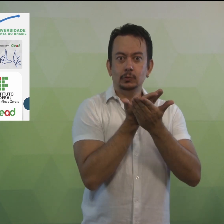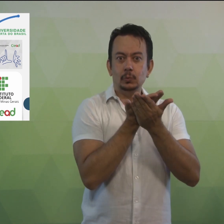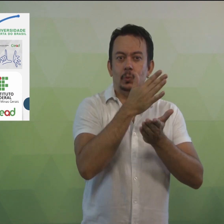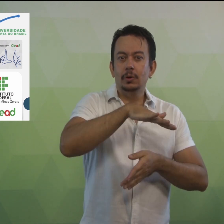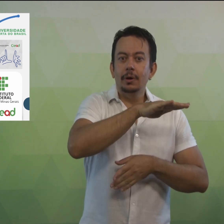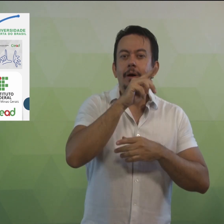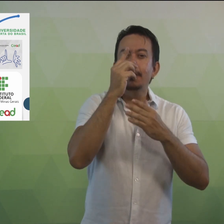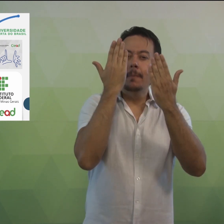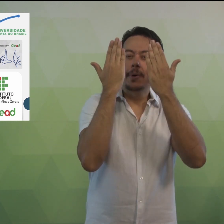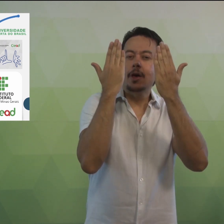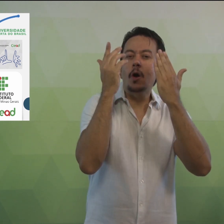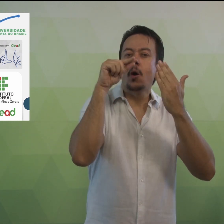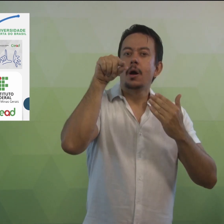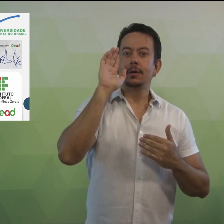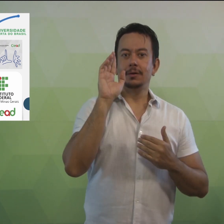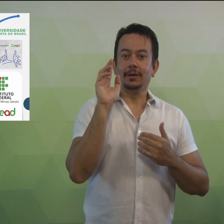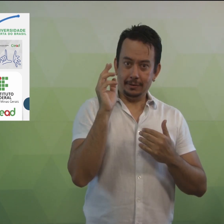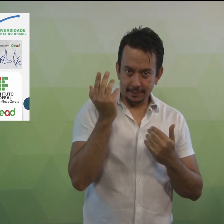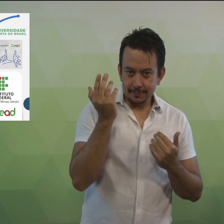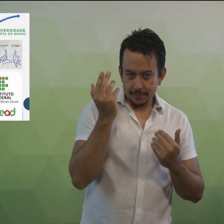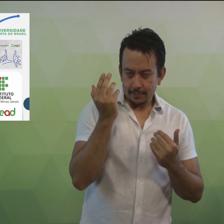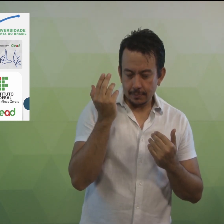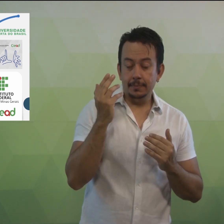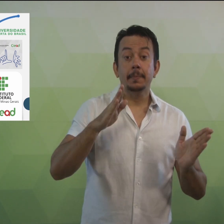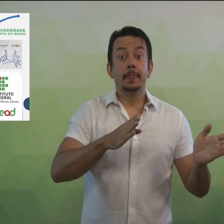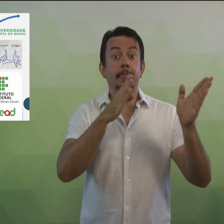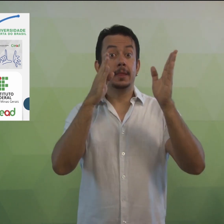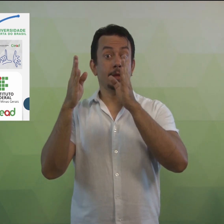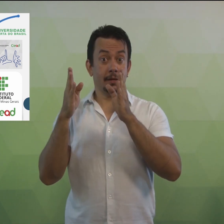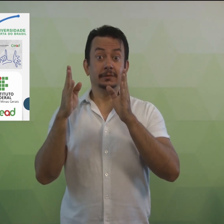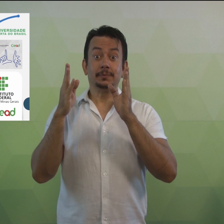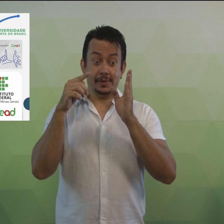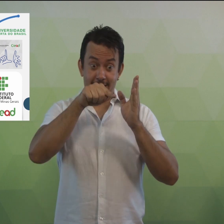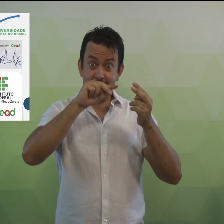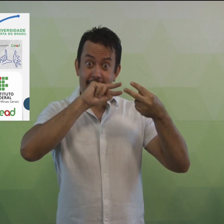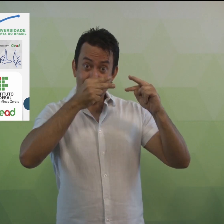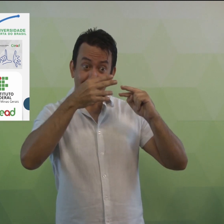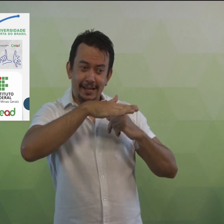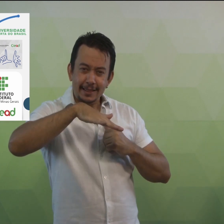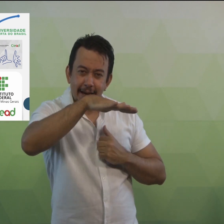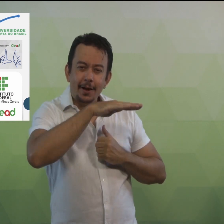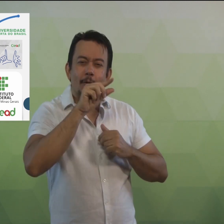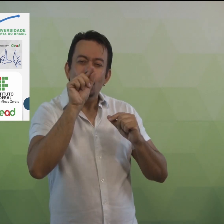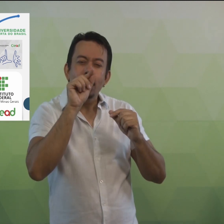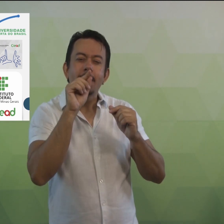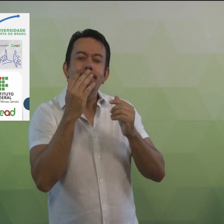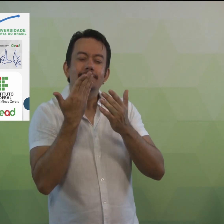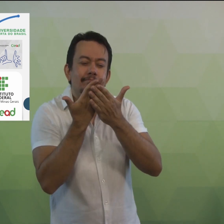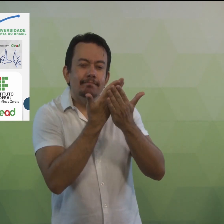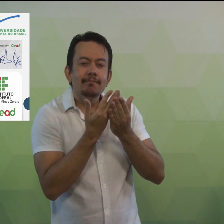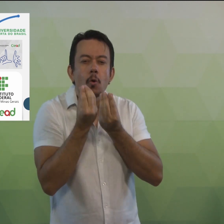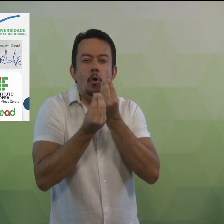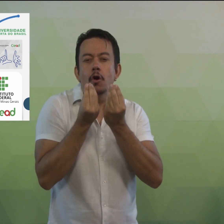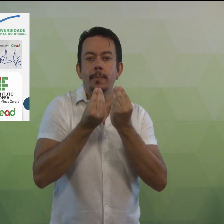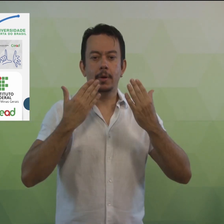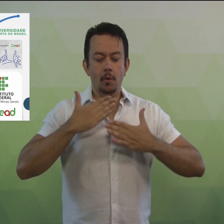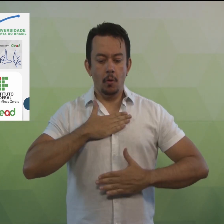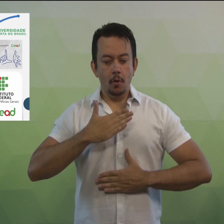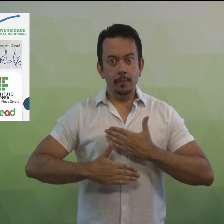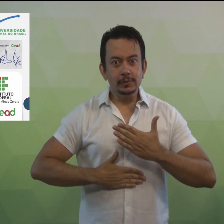aquela vontade. Então, nós iremos estudar sobre isso, como o nosso corpo reage a esses estímulos. Então, é